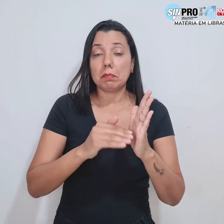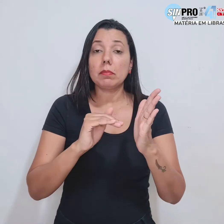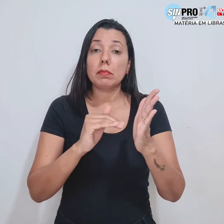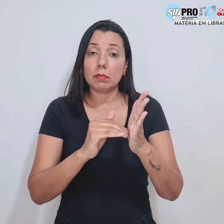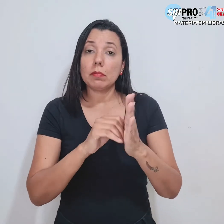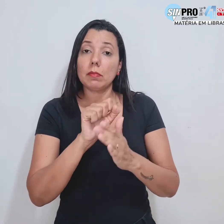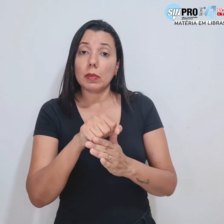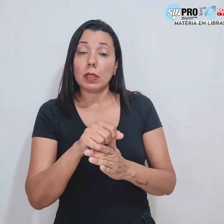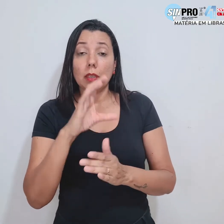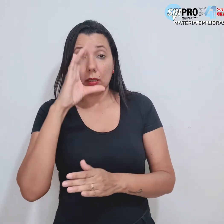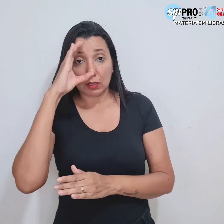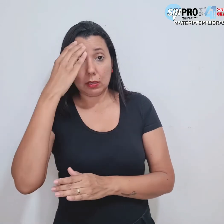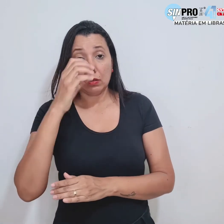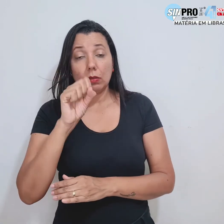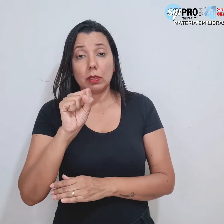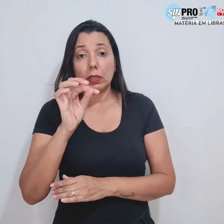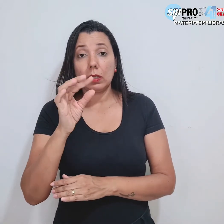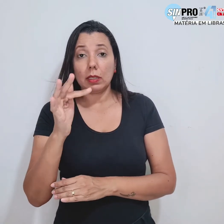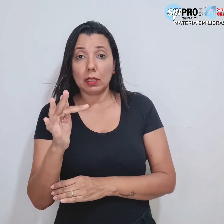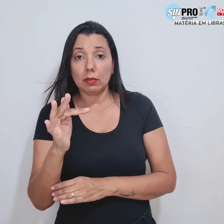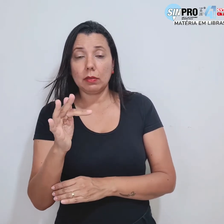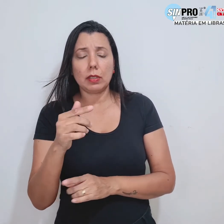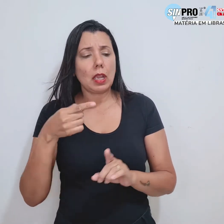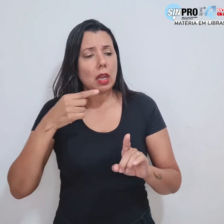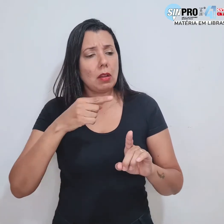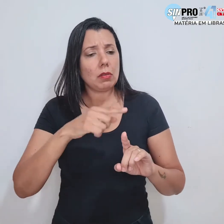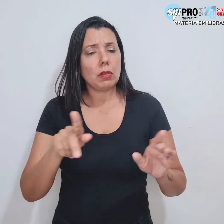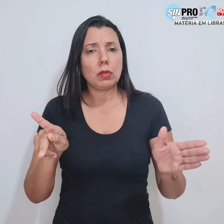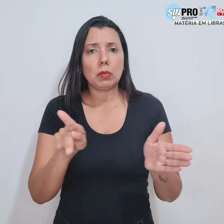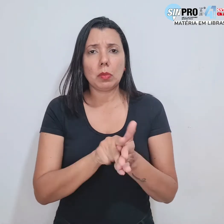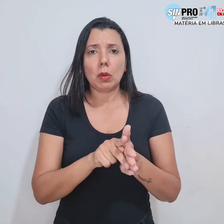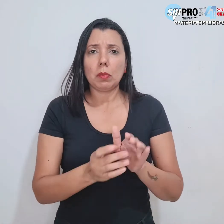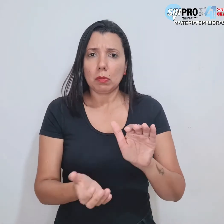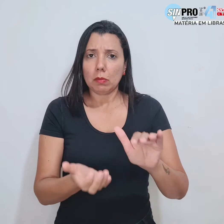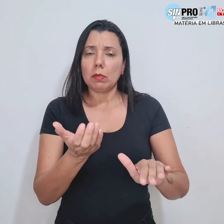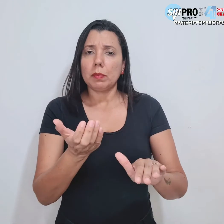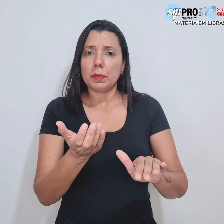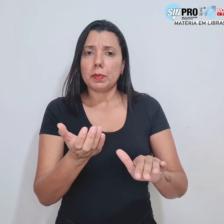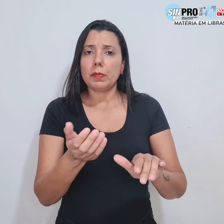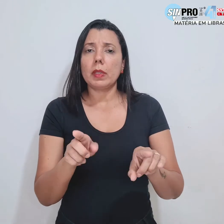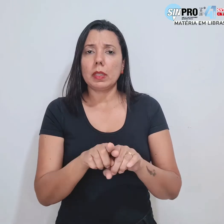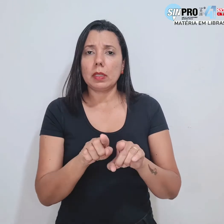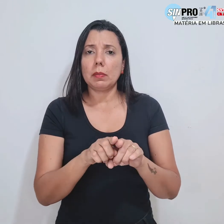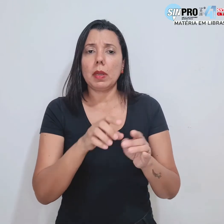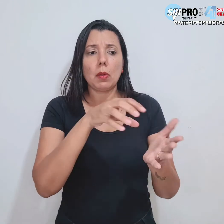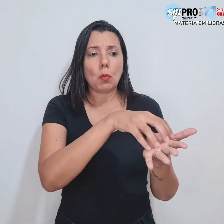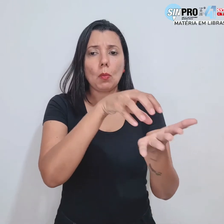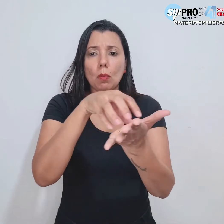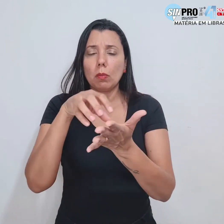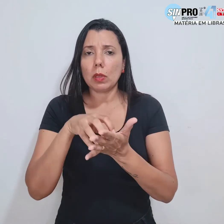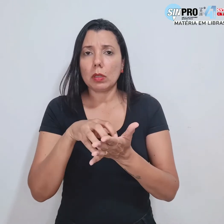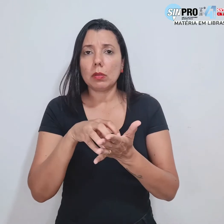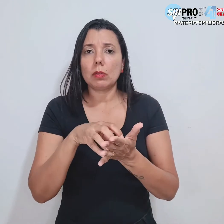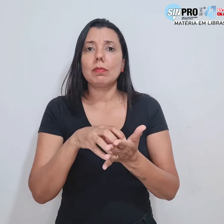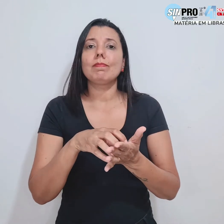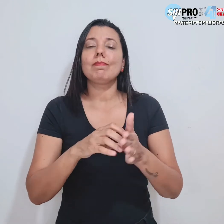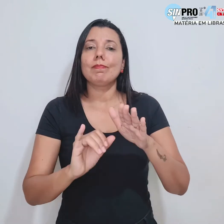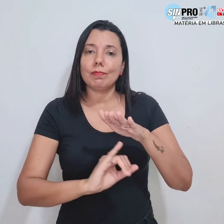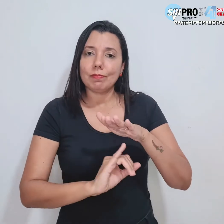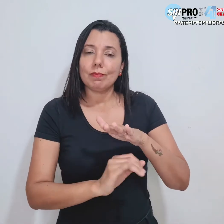e Senado. A decisão do STF afronta o próprio Congresso Nacional, acentuando o caos institucional